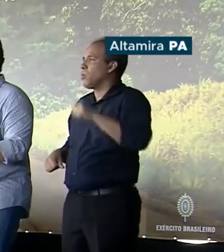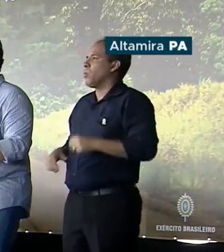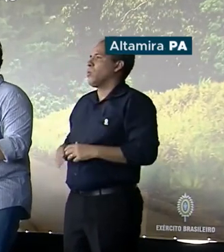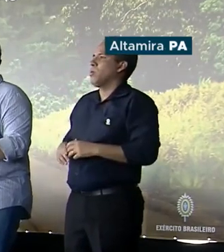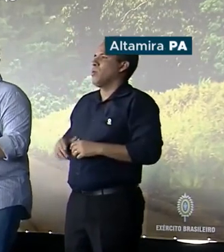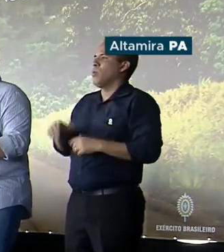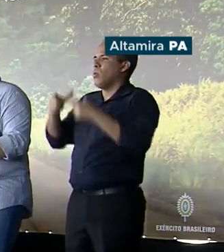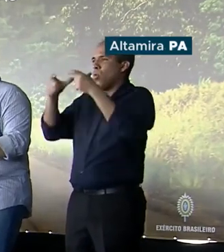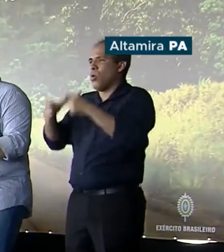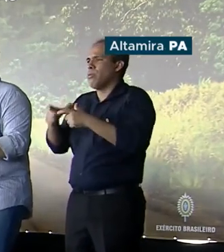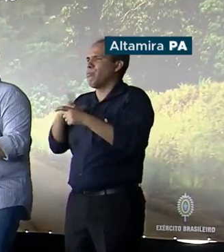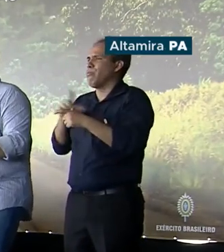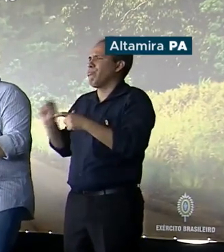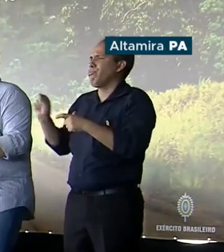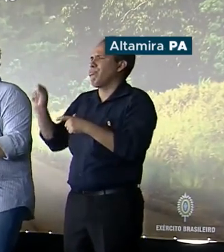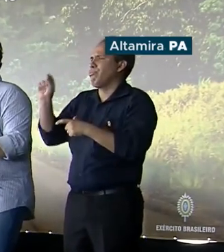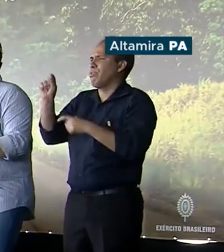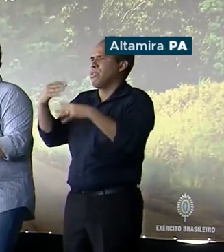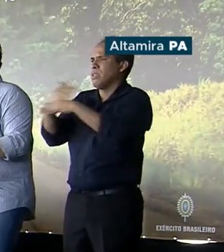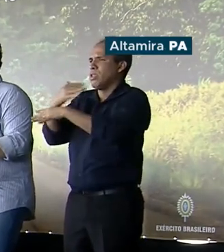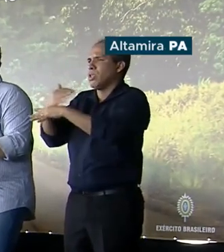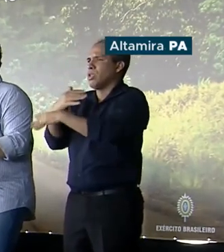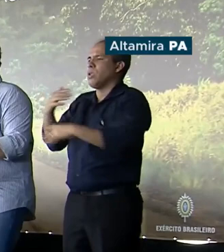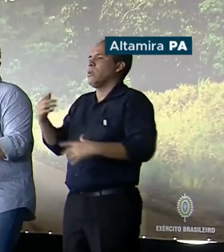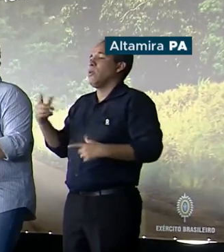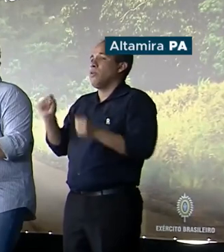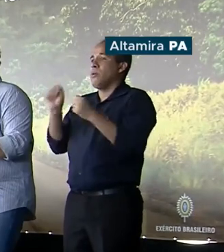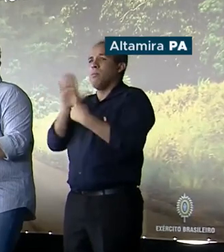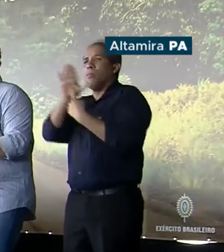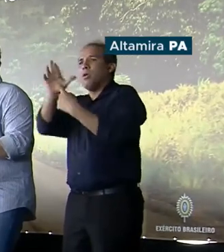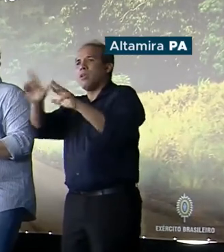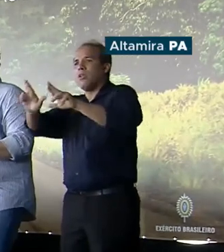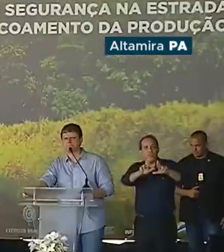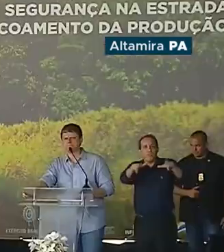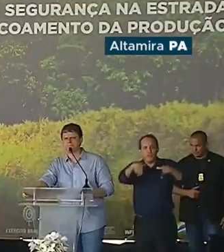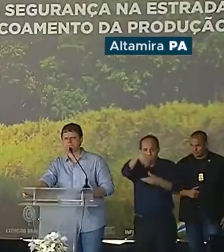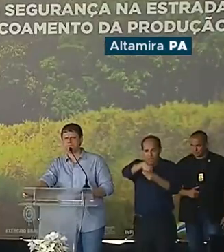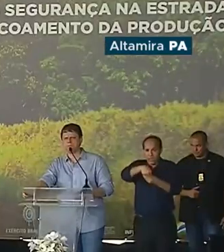para Sorriso, para Sinop e fizeram a diferença no Brasil.